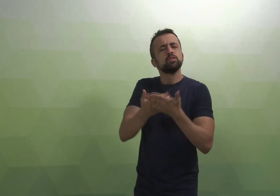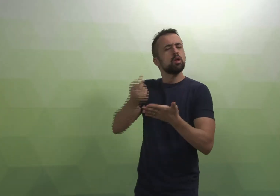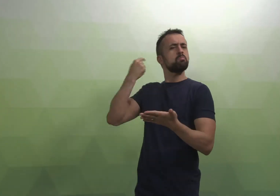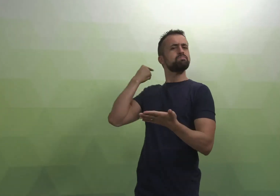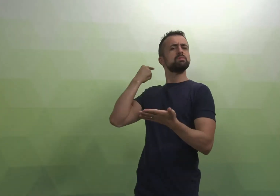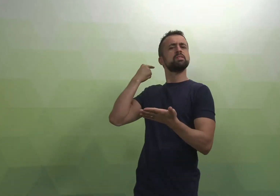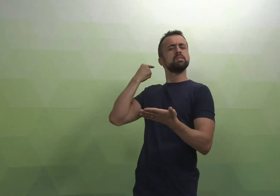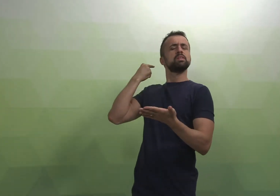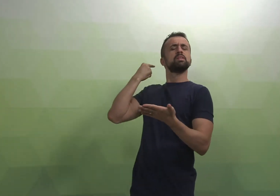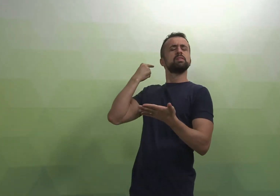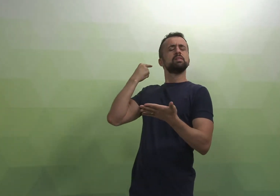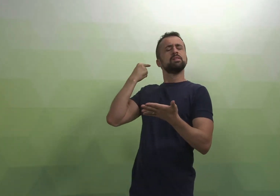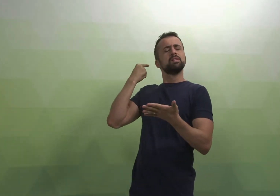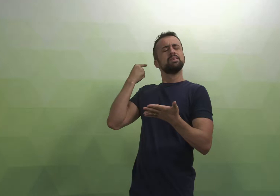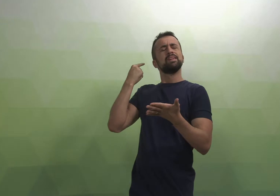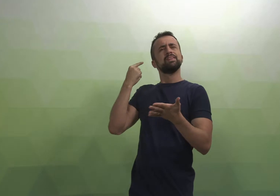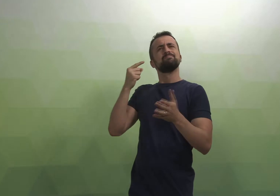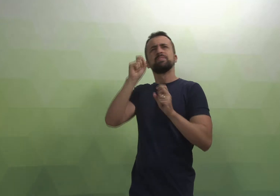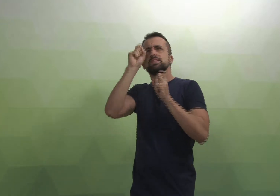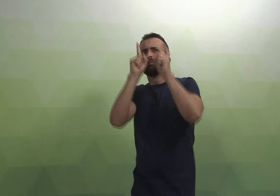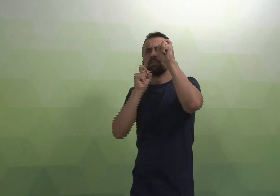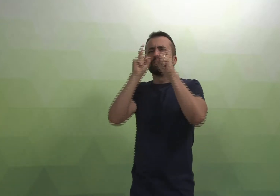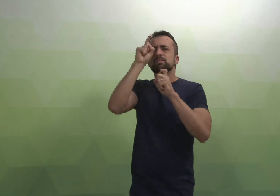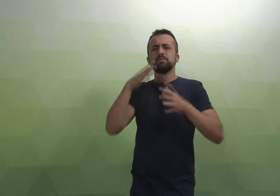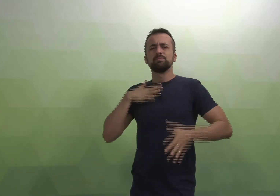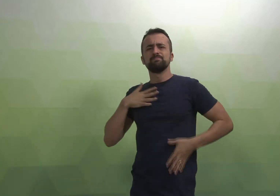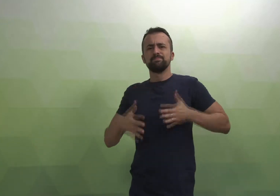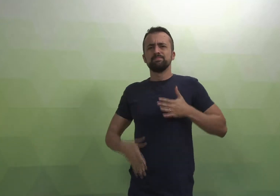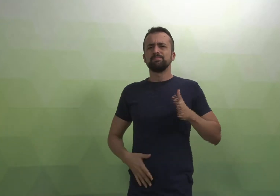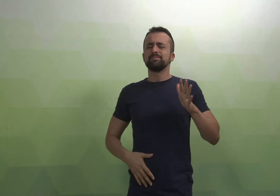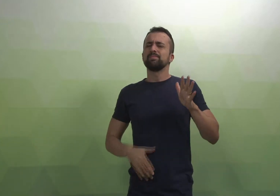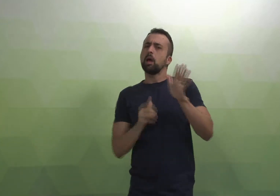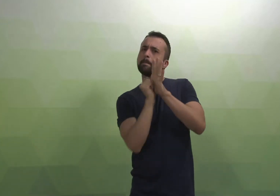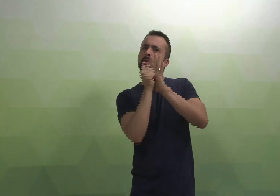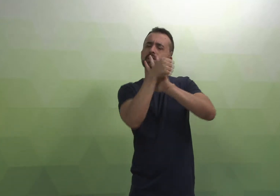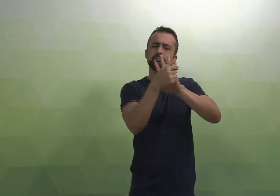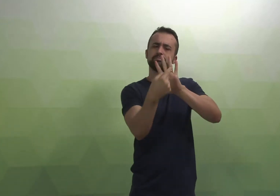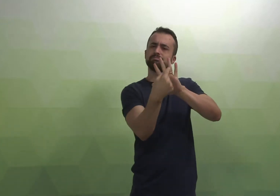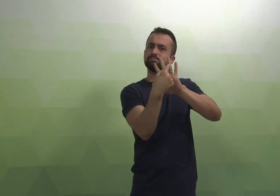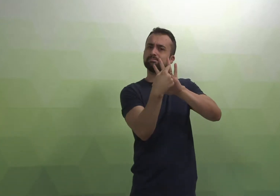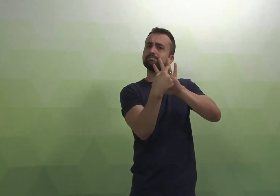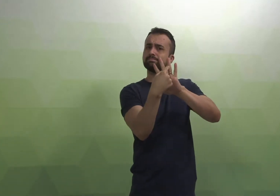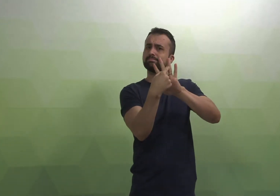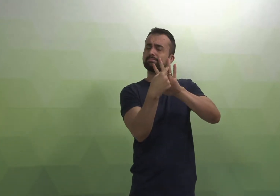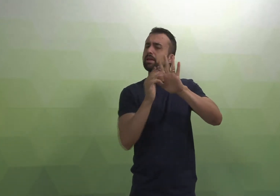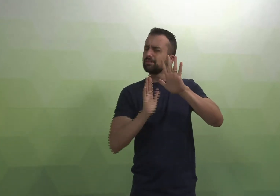Lembram-se que estudamos a respeito das expressões não manuais no quarto parâmetro fonológico?